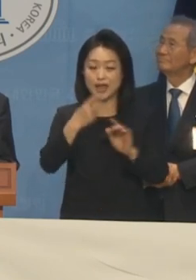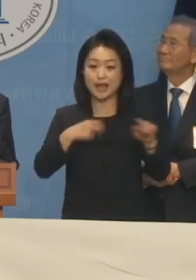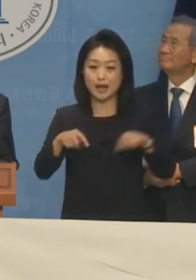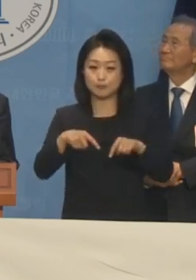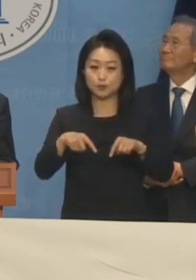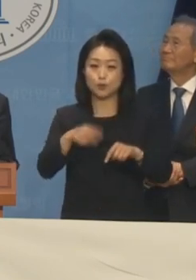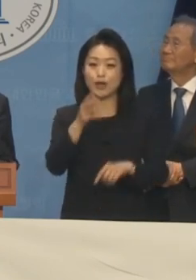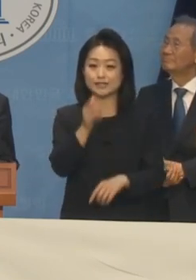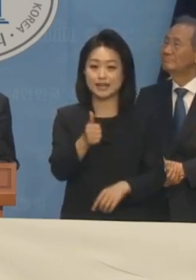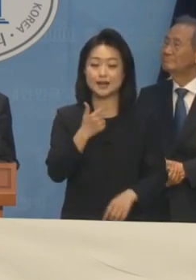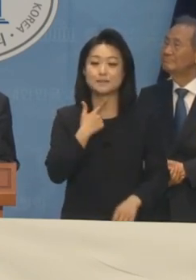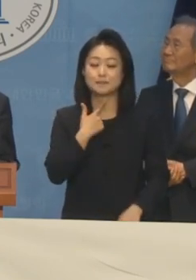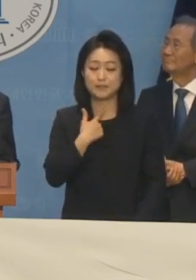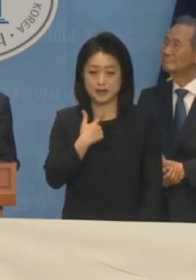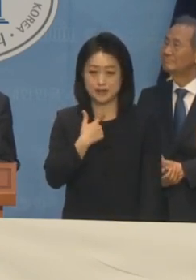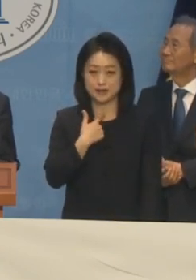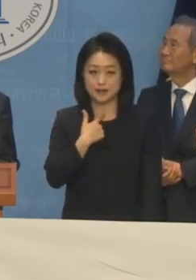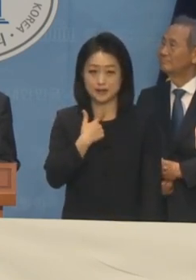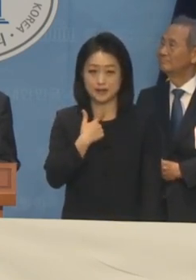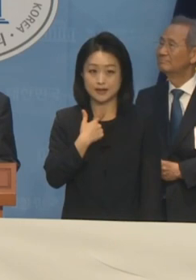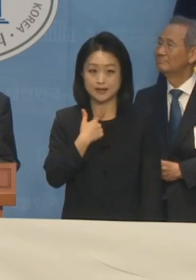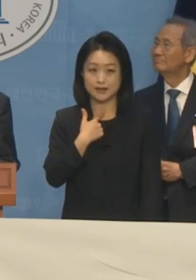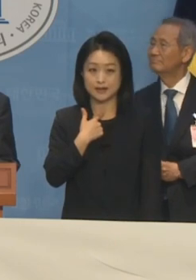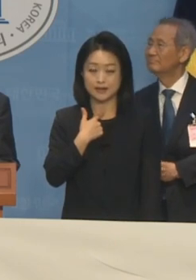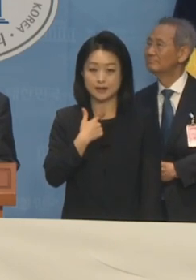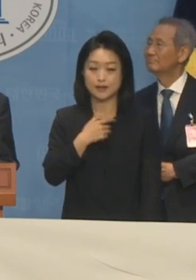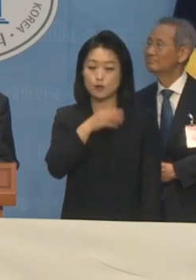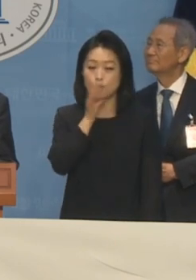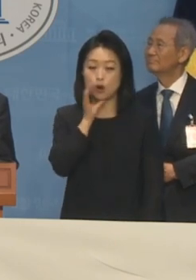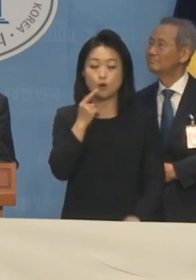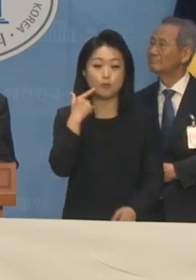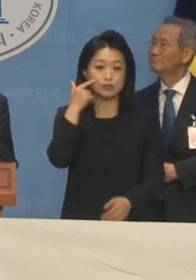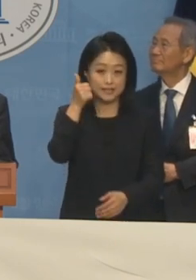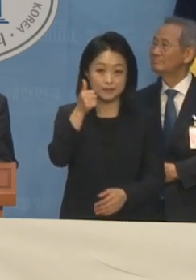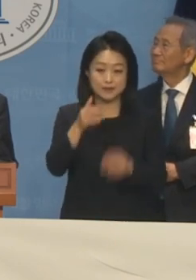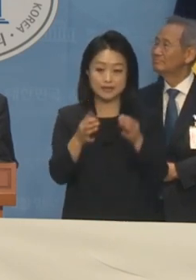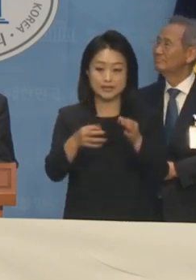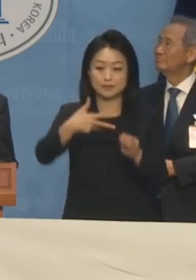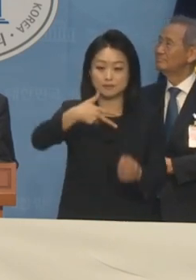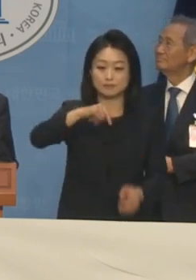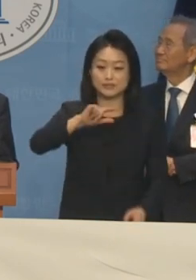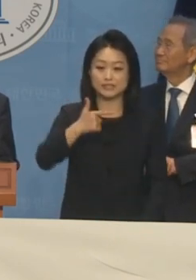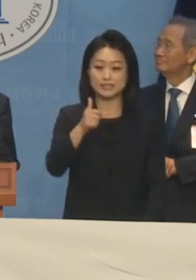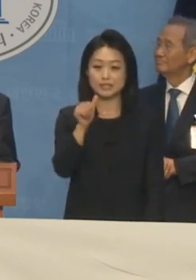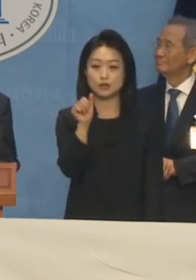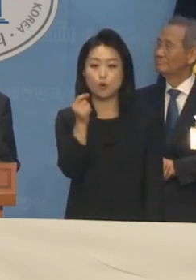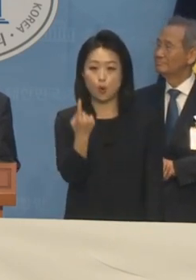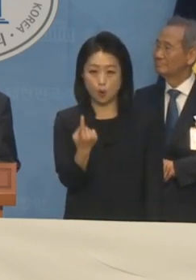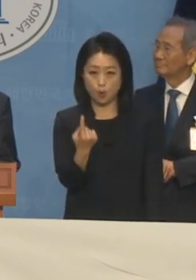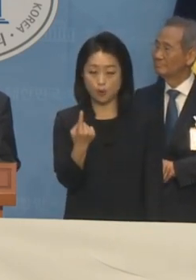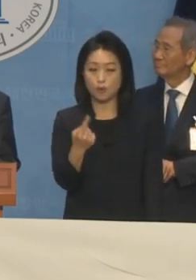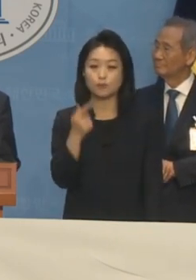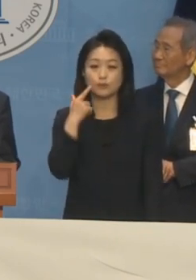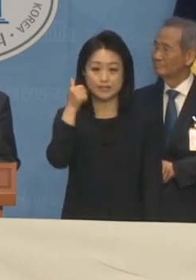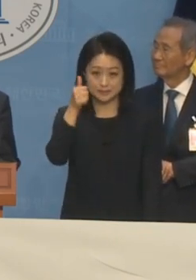감독회장을 지내신 역시 원로 목사이신 김진호 목사님,